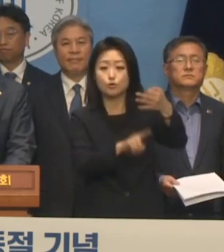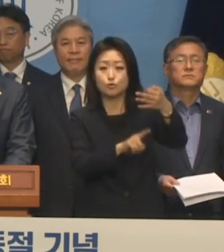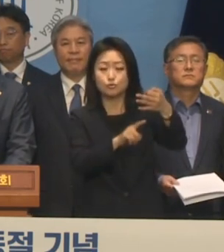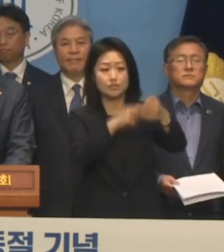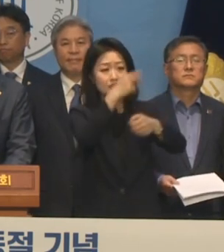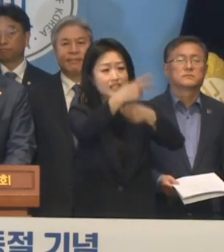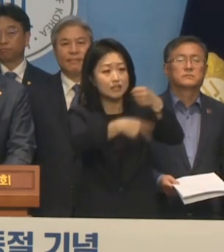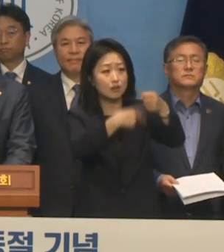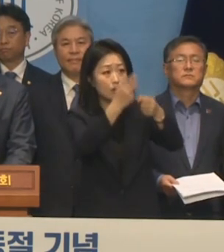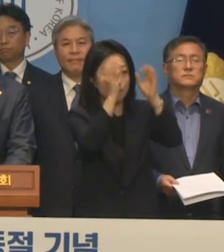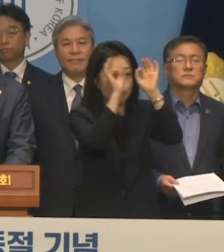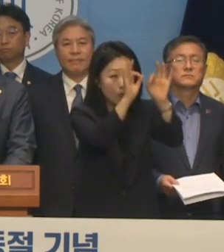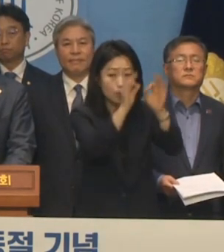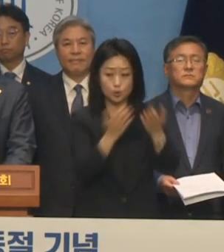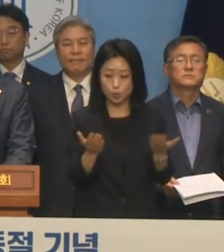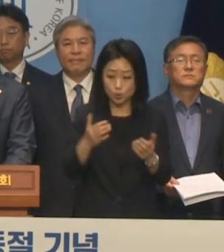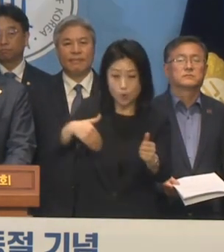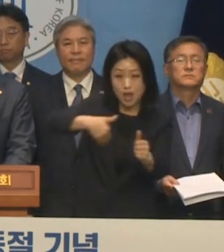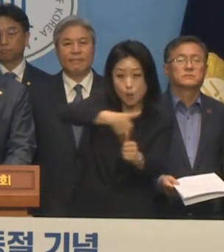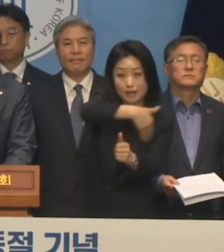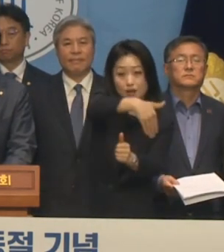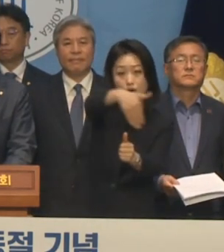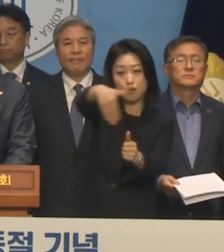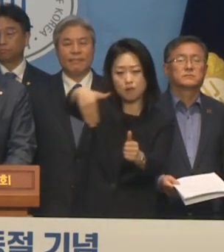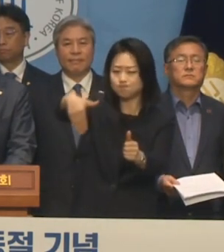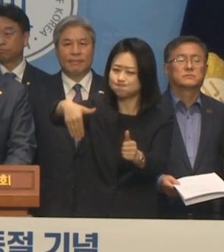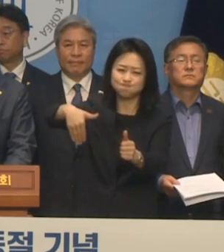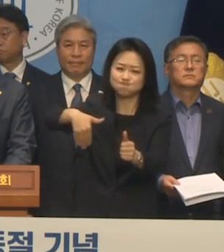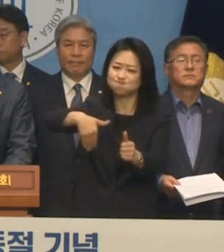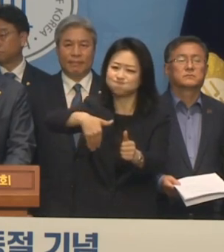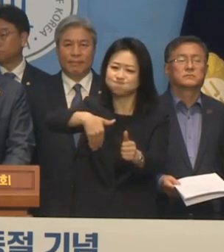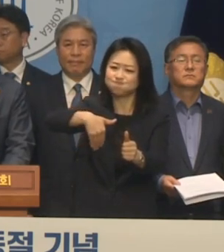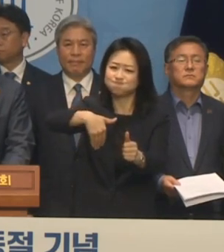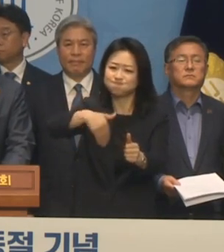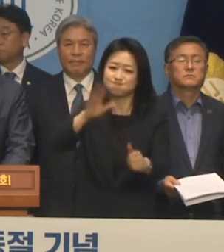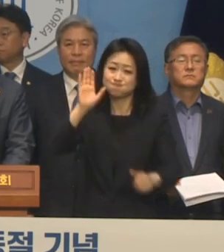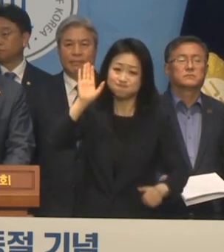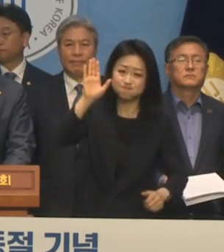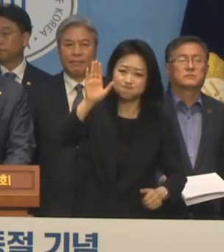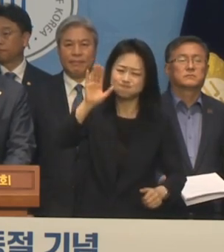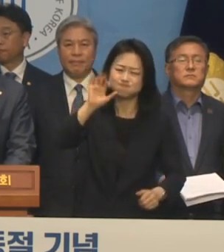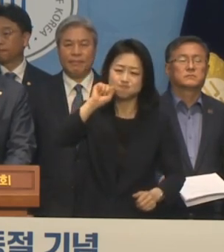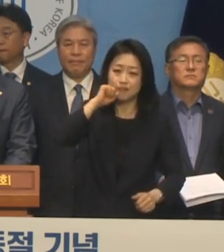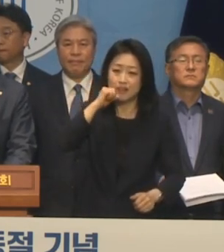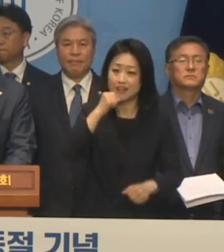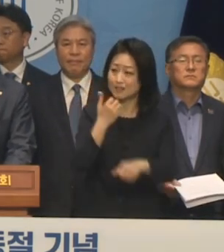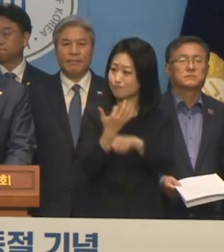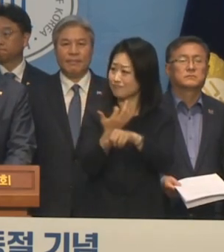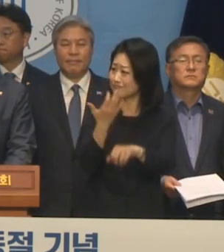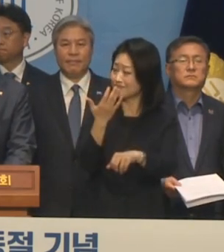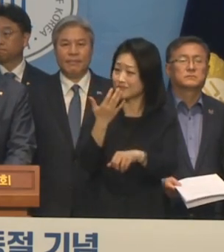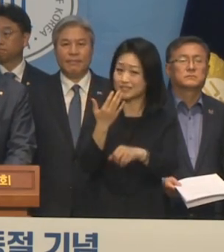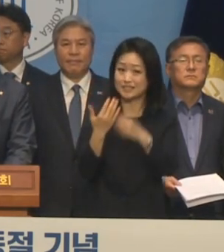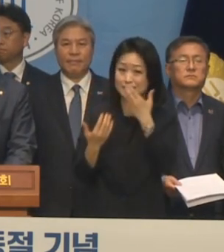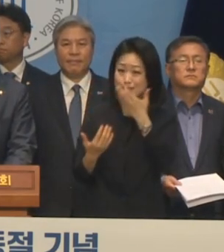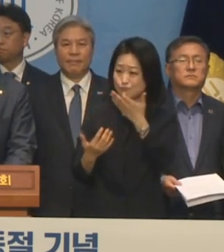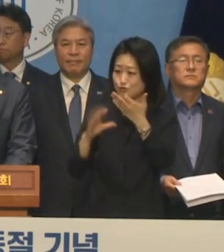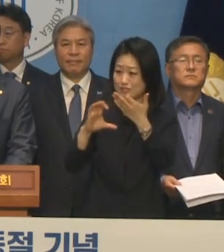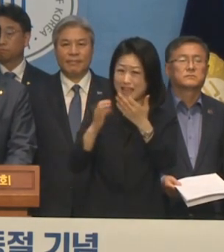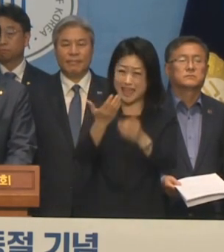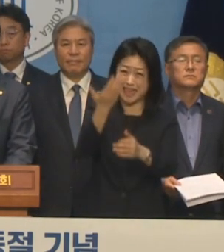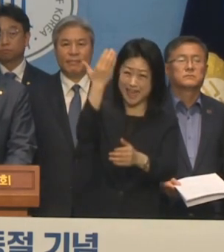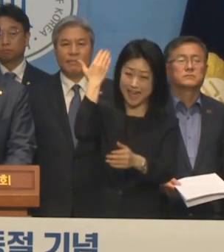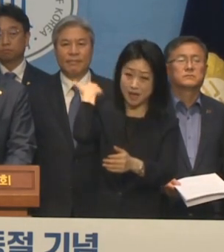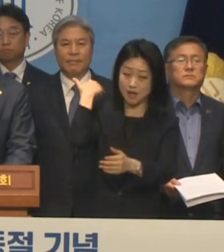겪으며 우리나라의 노동 환경은 앞으로 나아가기는커녕 19세기 노동자들의 요구를 다시 반복해야 할